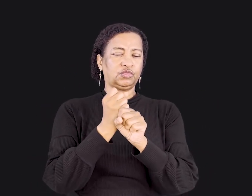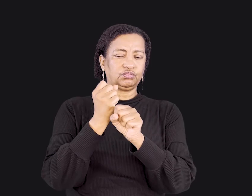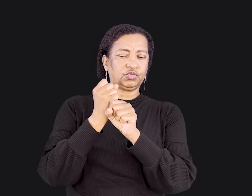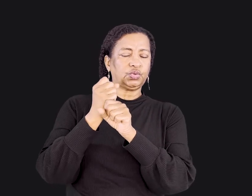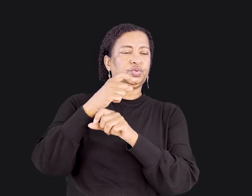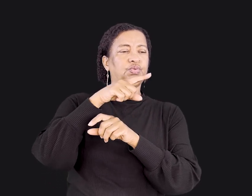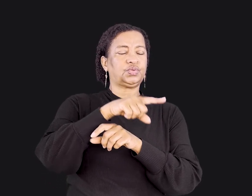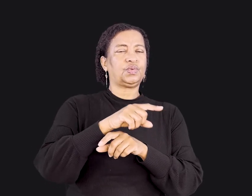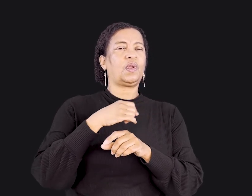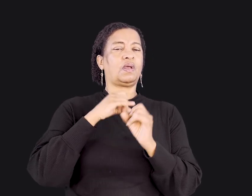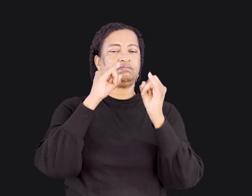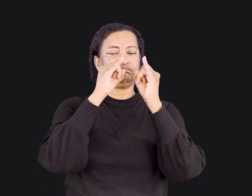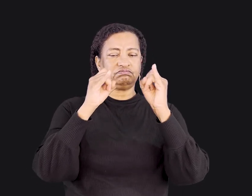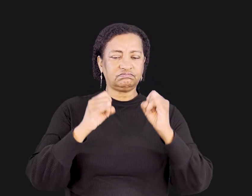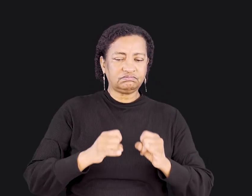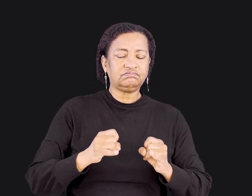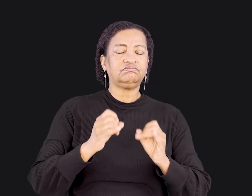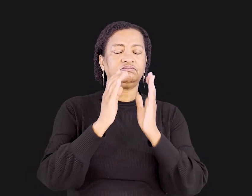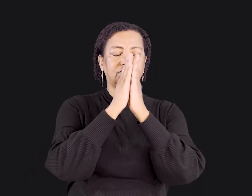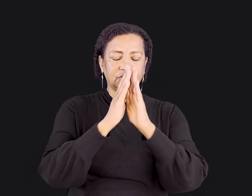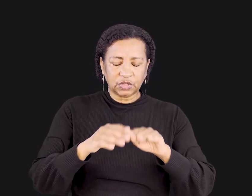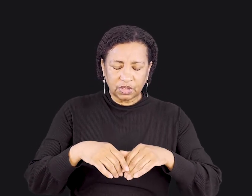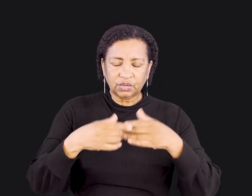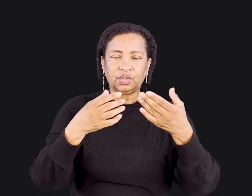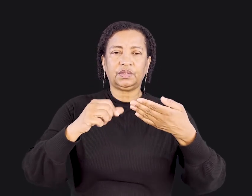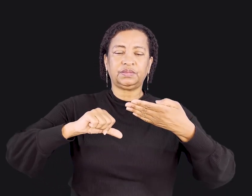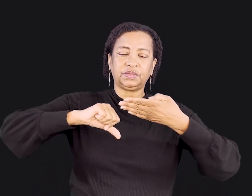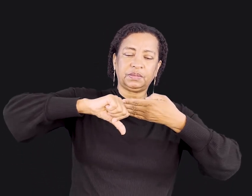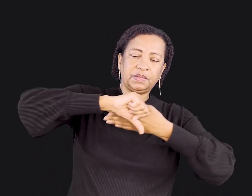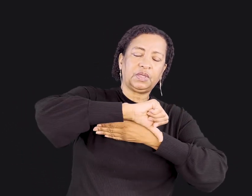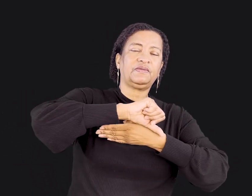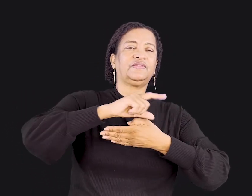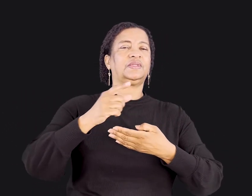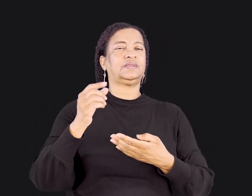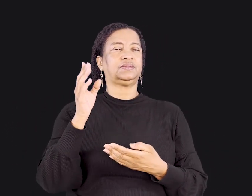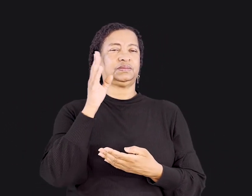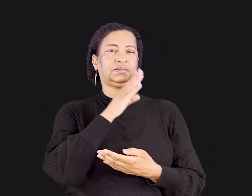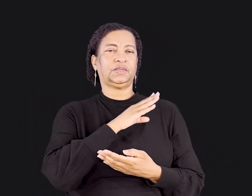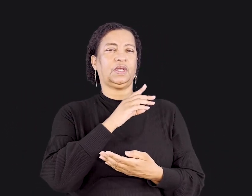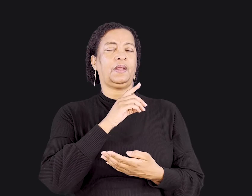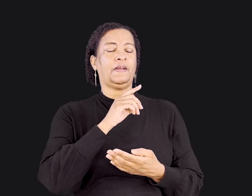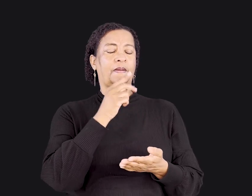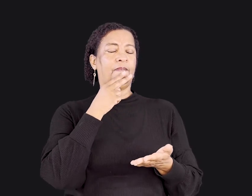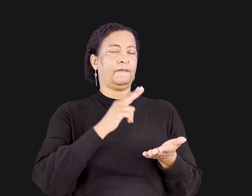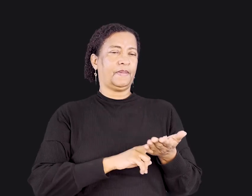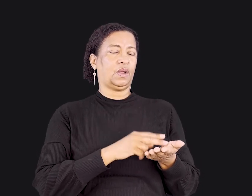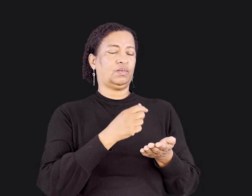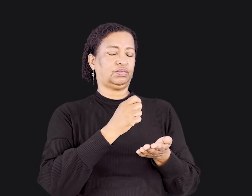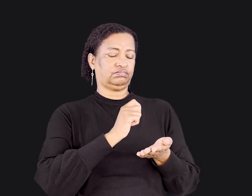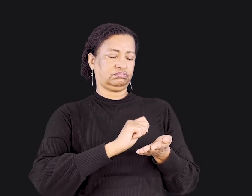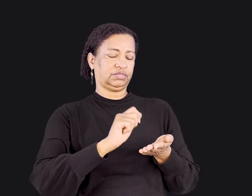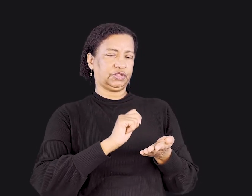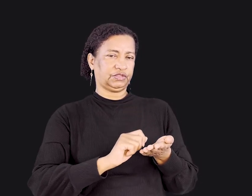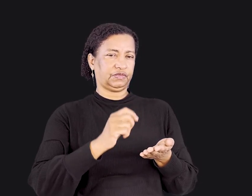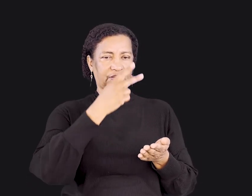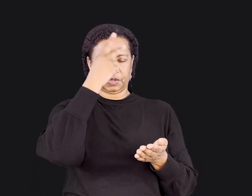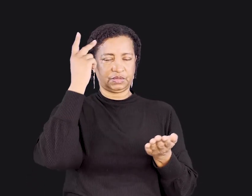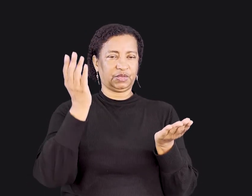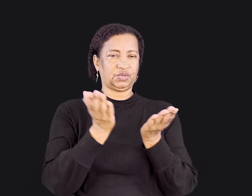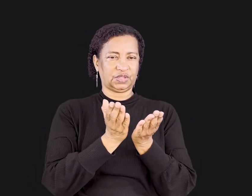a ídolos, imoralidade e também pornografia. Paulo escreveu para os crentes de Laodiceia e demais localidades, incluindo